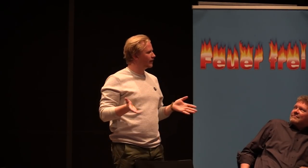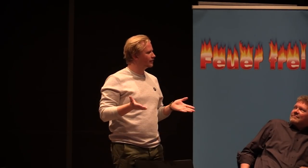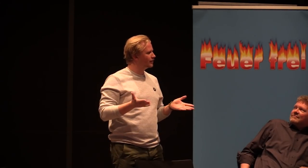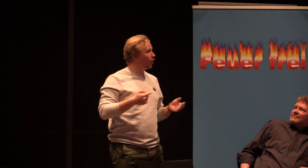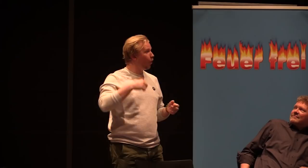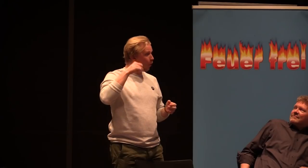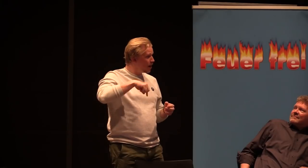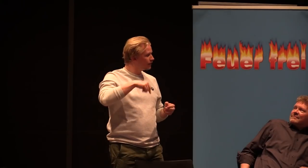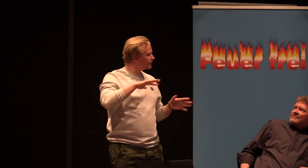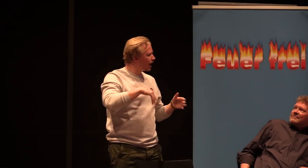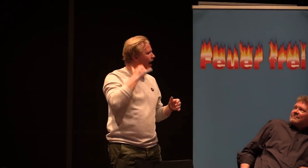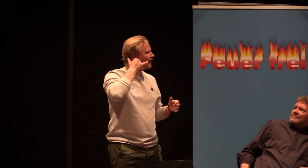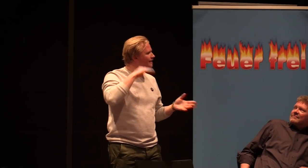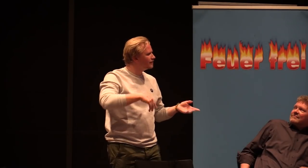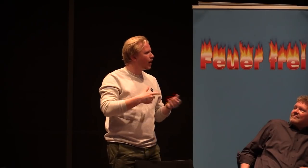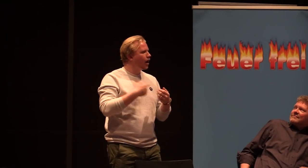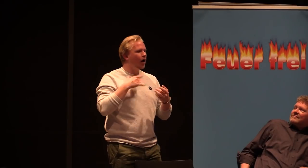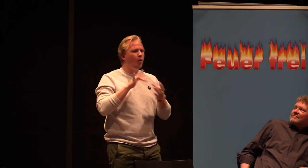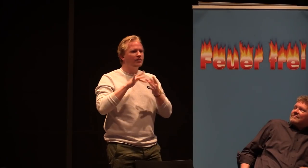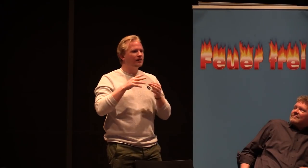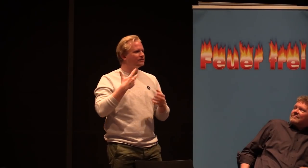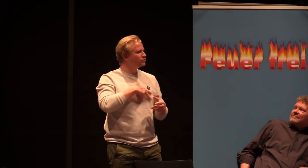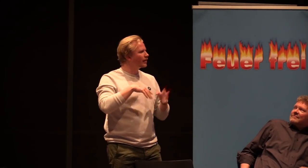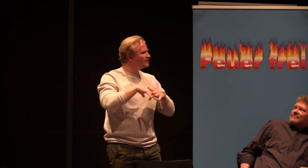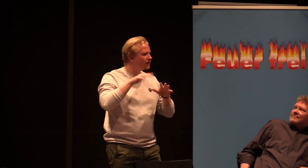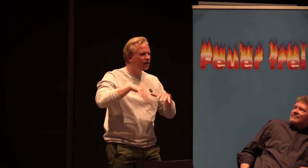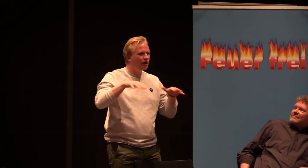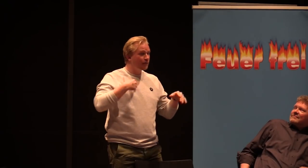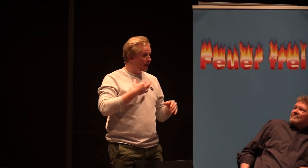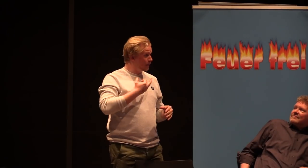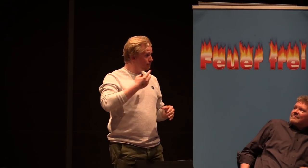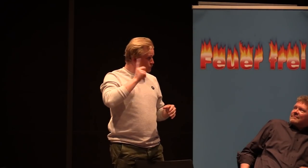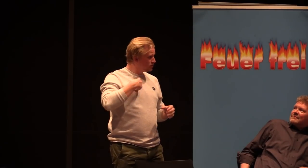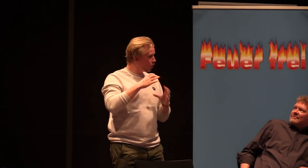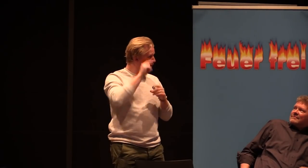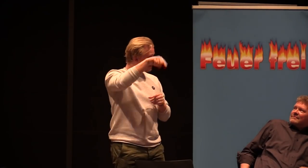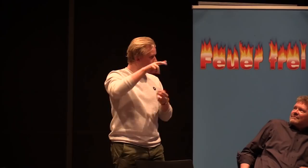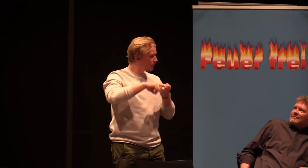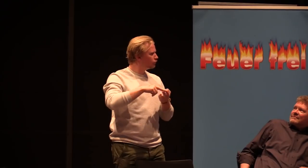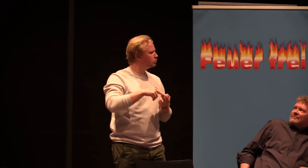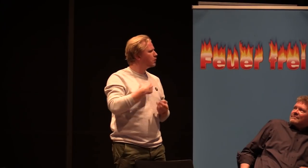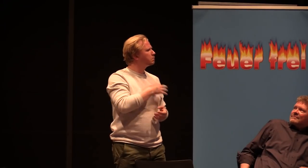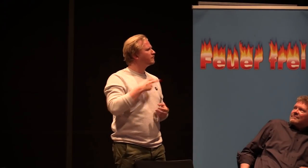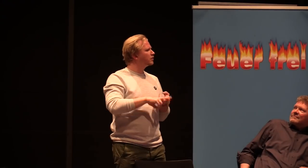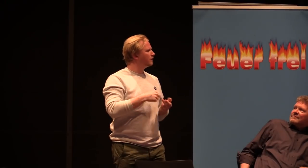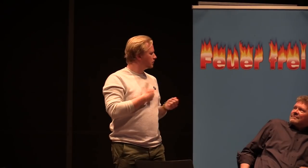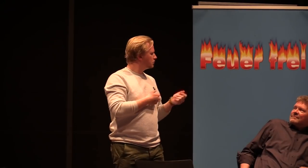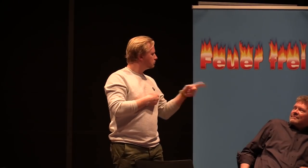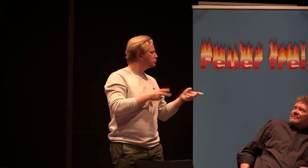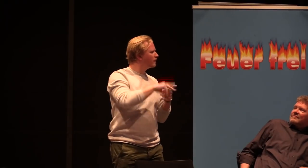dort unterhalten und das war es natürlich. Und jetzt gibt es eben Handys und soziale Medien